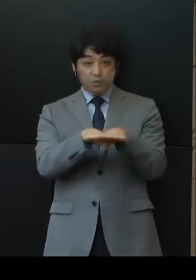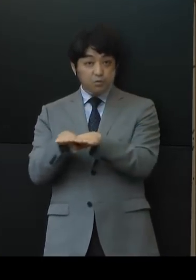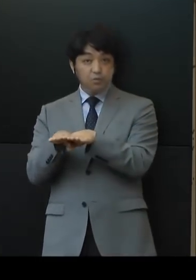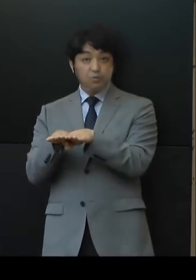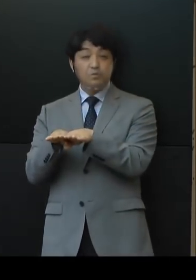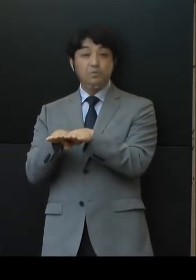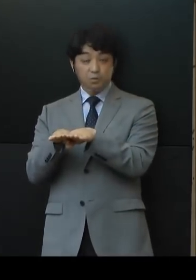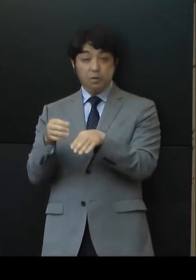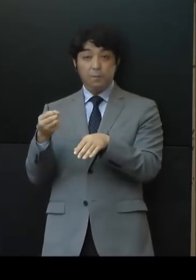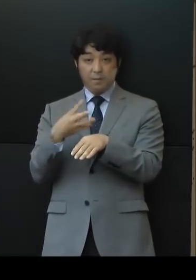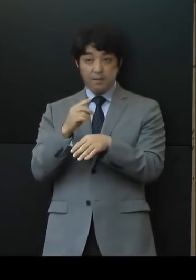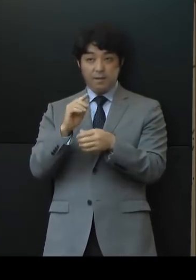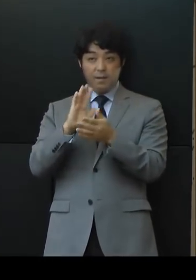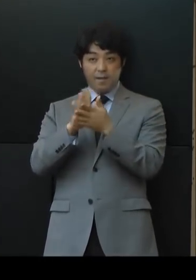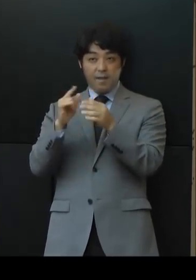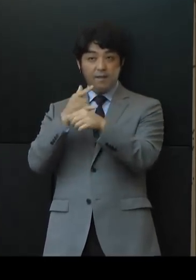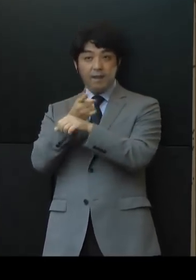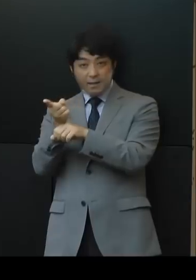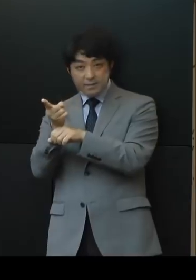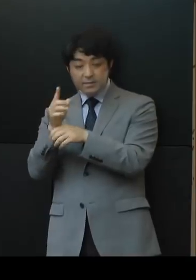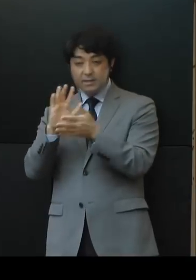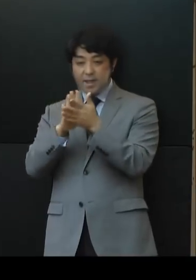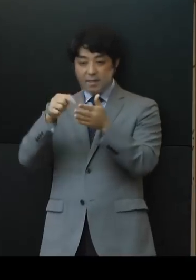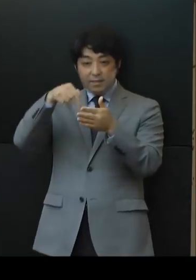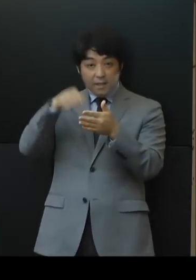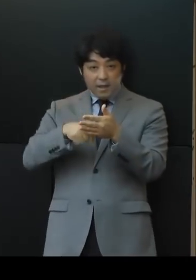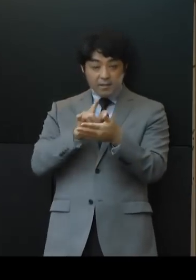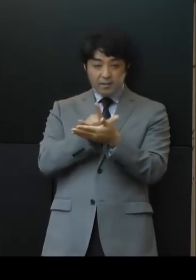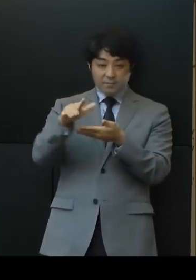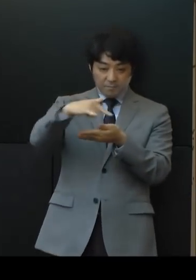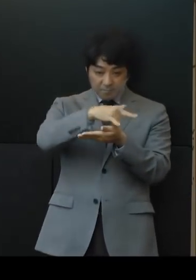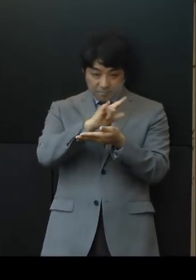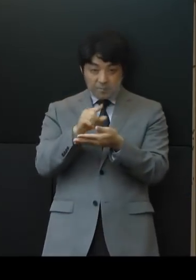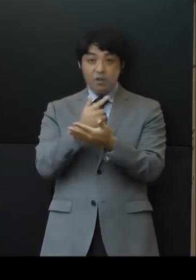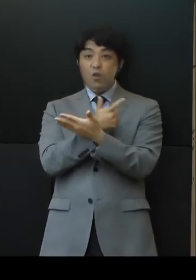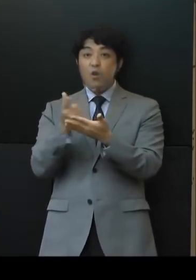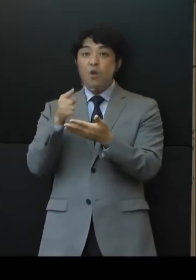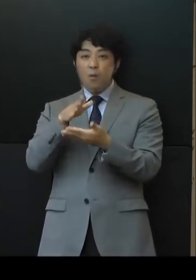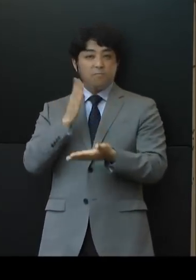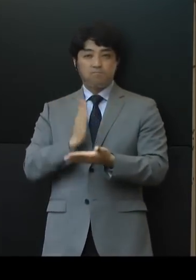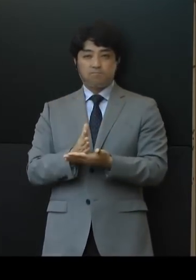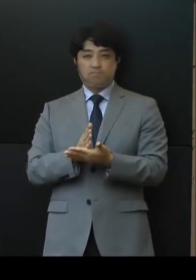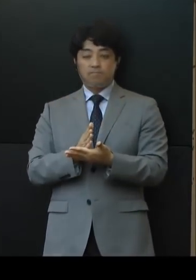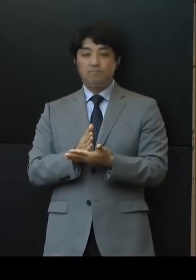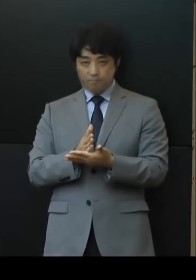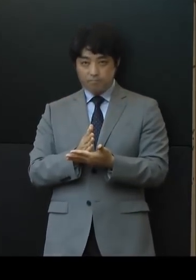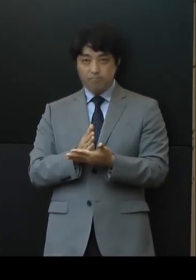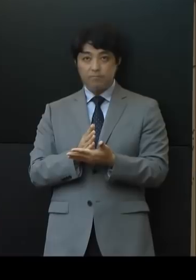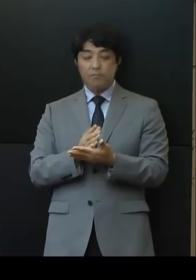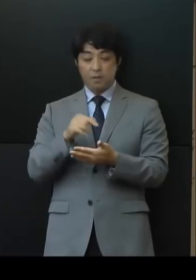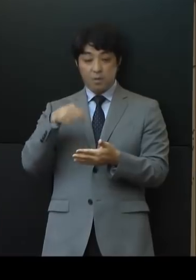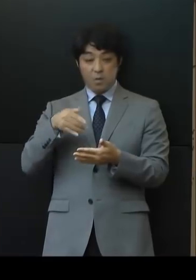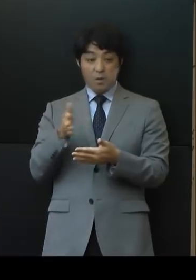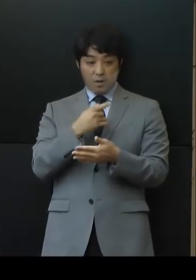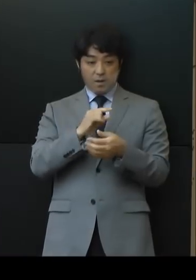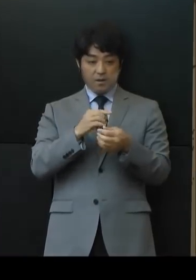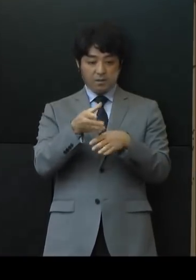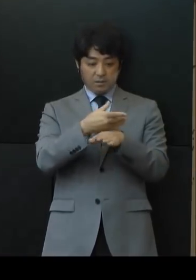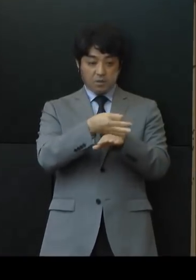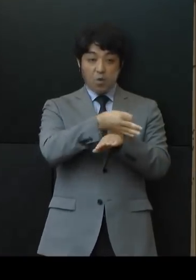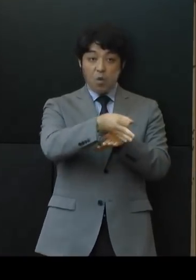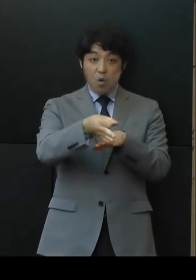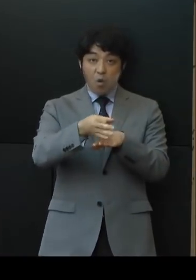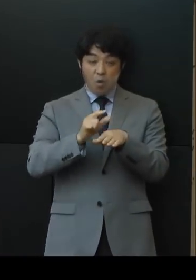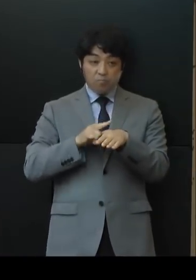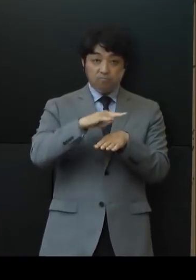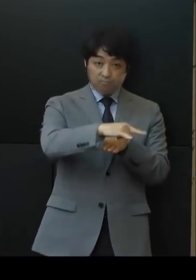それから県内から県外への渡航を自粛すると。で12番目で本島から離島離島から離島間